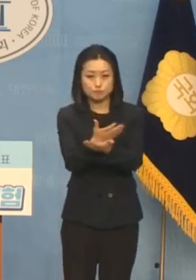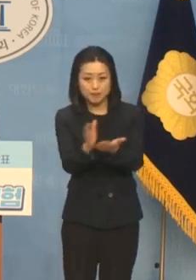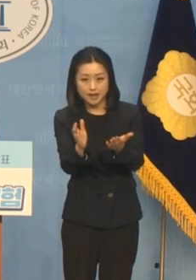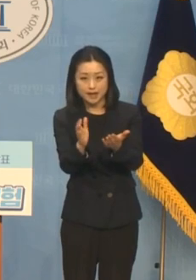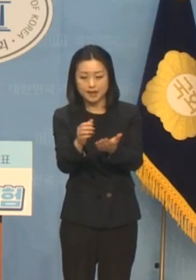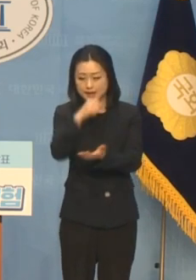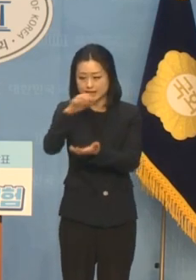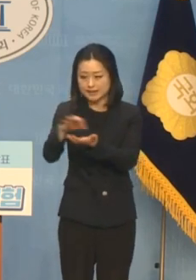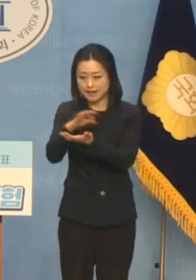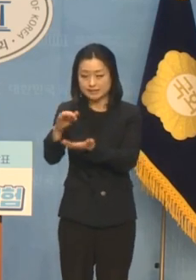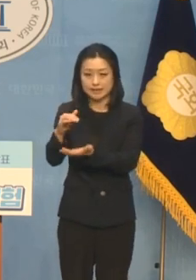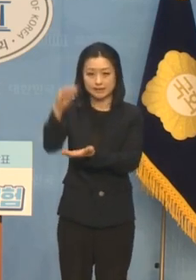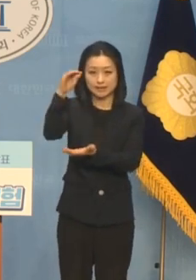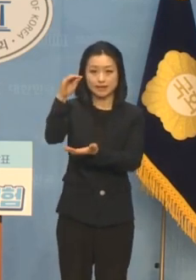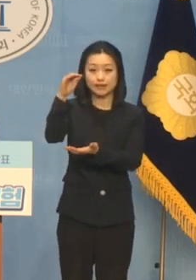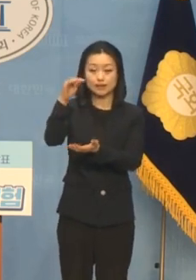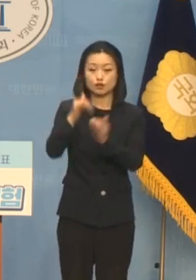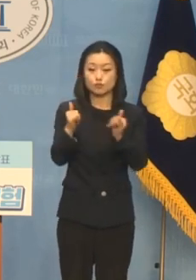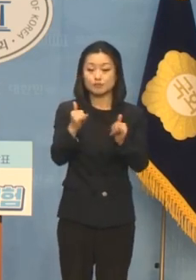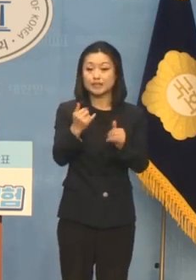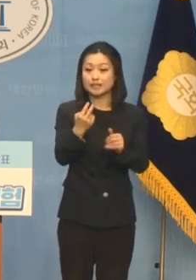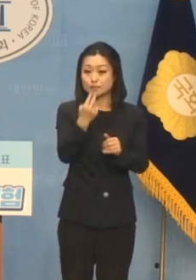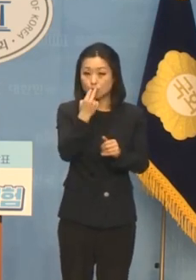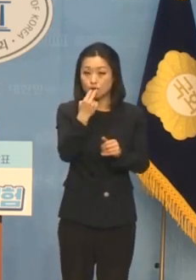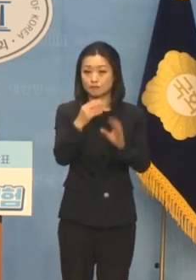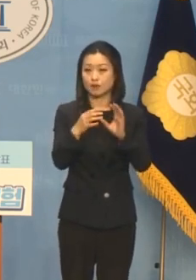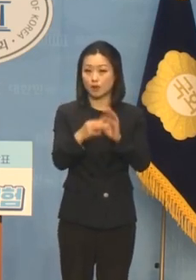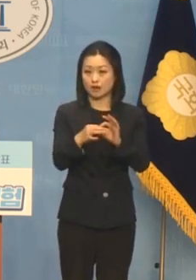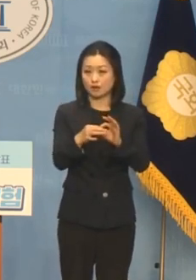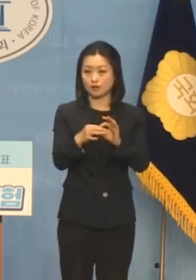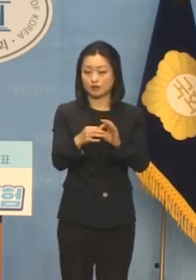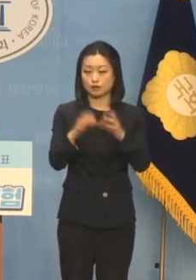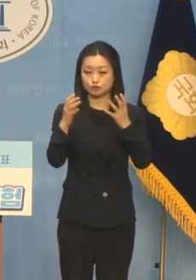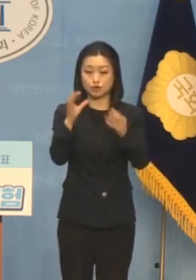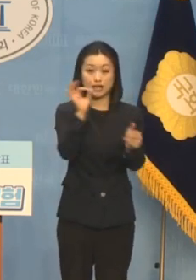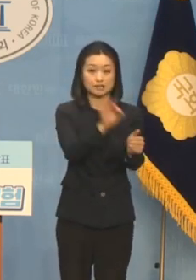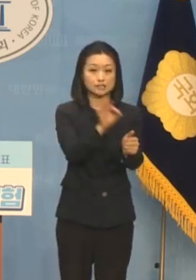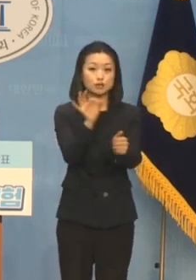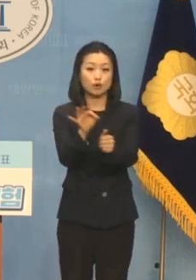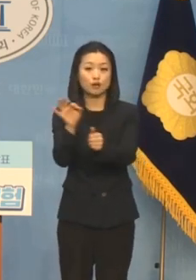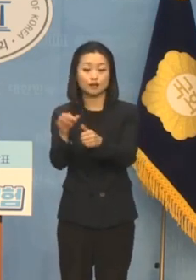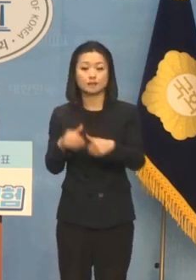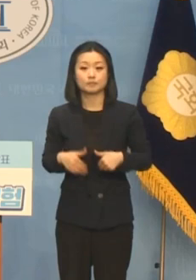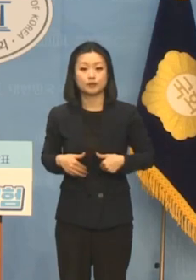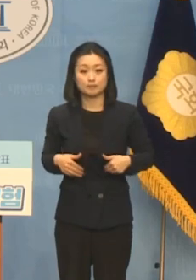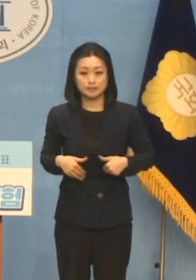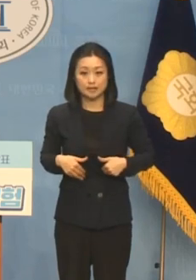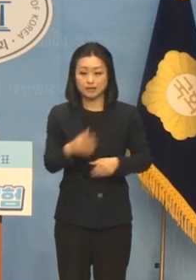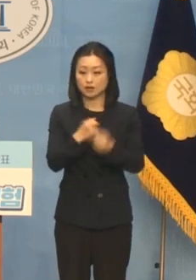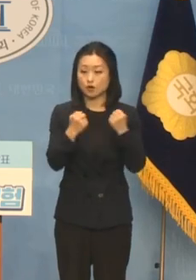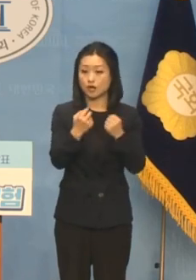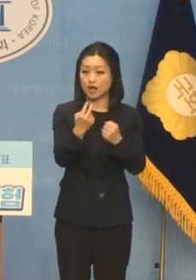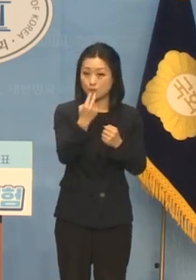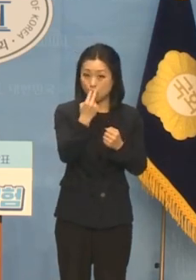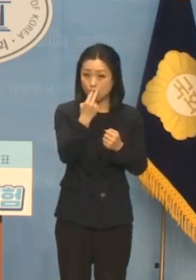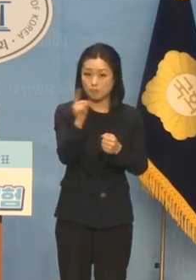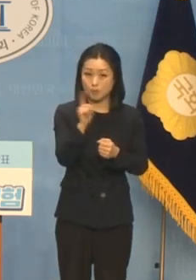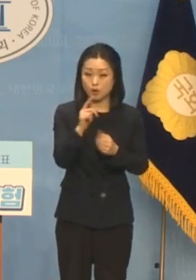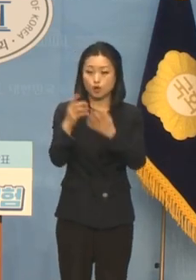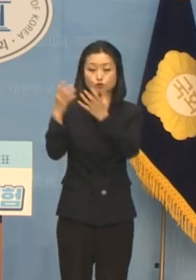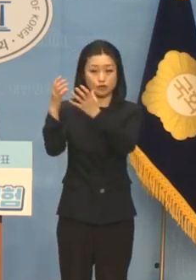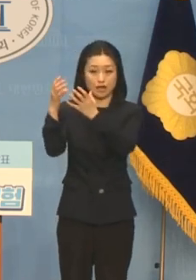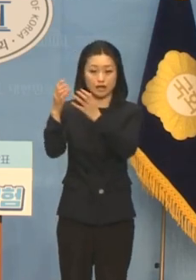안정성 모두를 추구해야 하는 국민연금에 대한 국고 지원이 시급합니다. 건강보험처럼